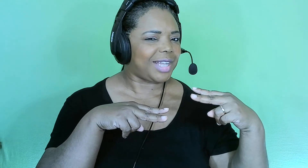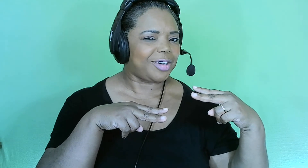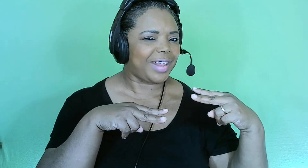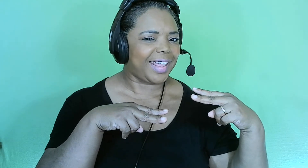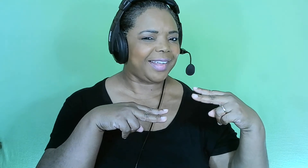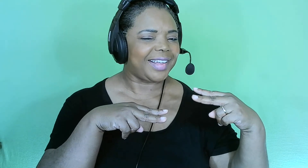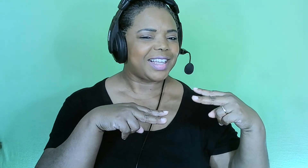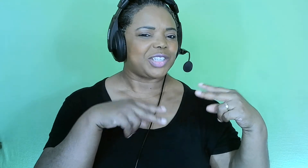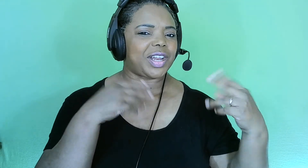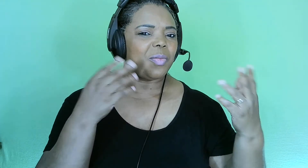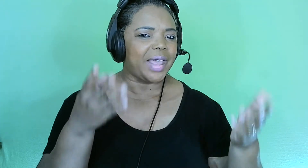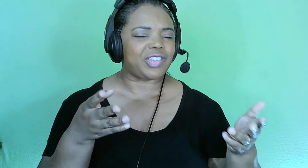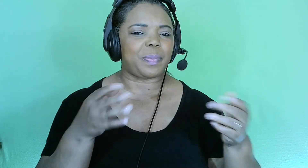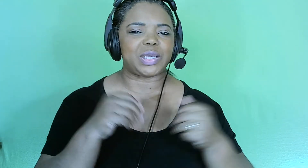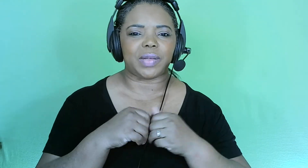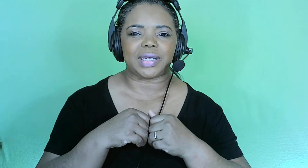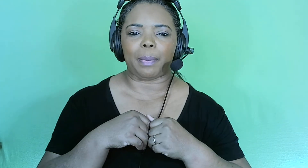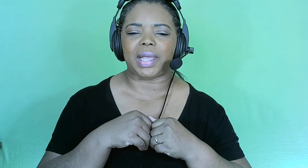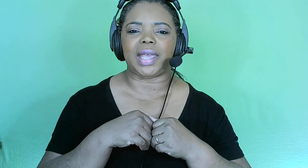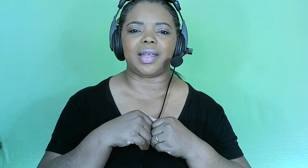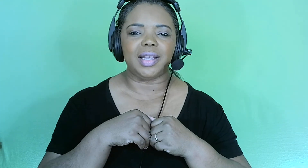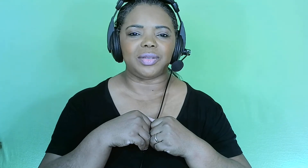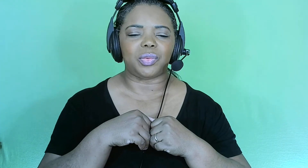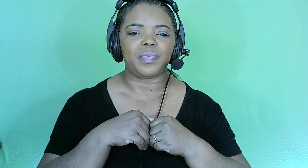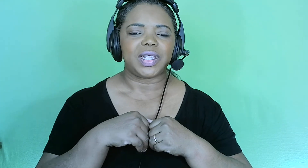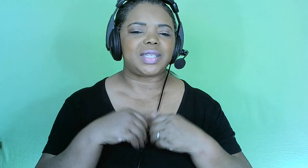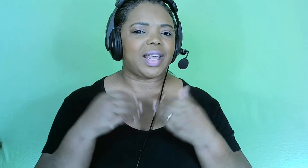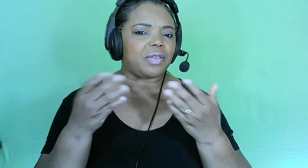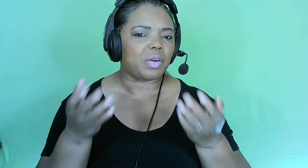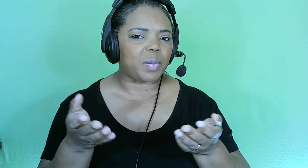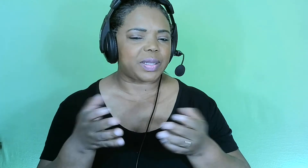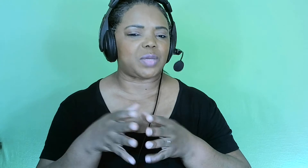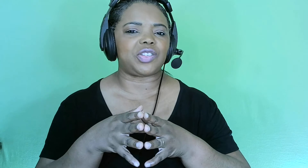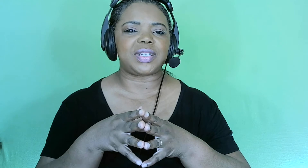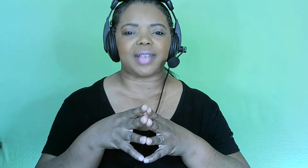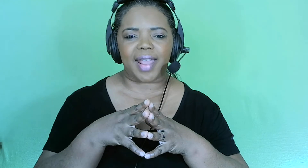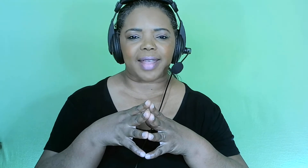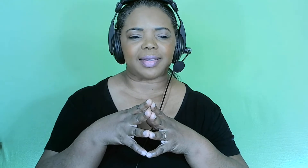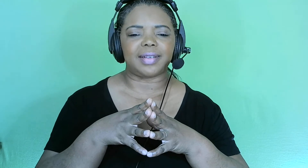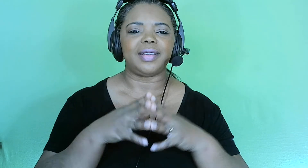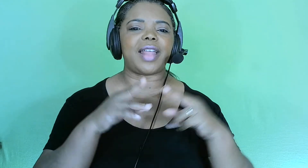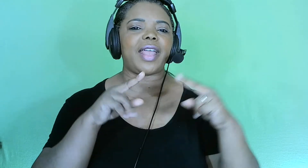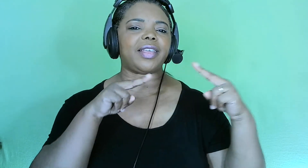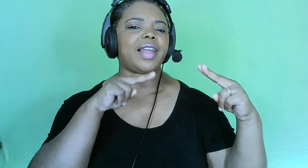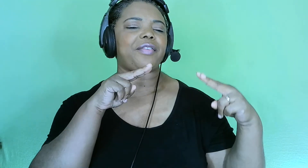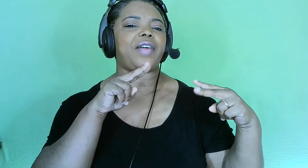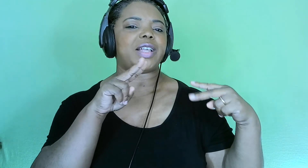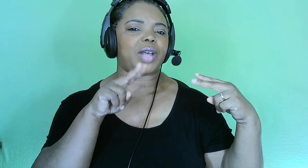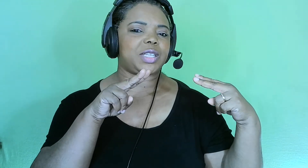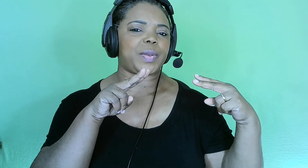Não, né? Geralmente a pessoa que está paquerando, se ela for uma pessoa discreta, né? O que ela faz? Olha a